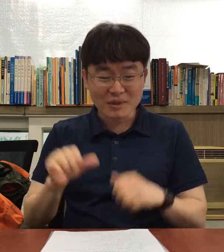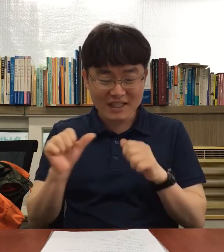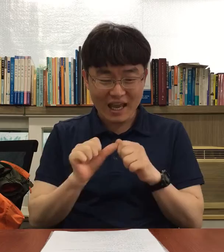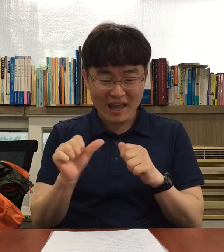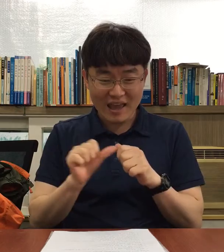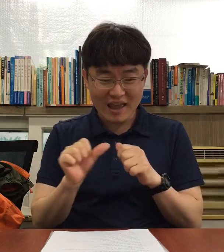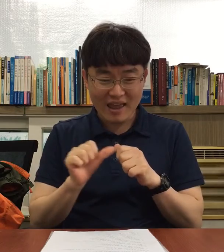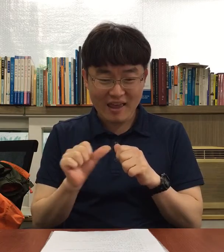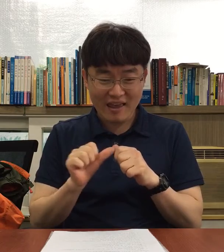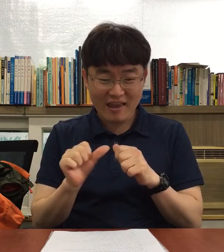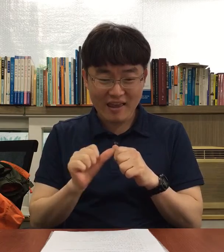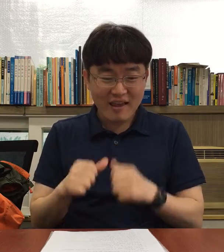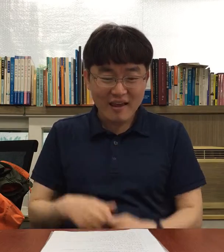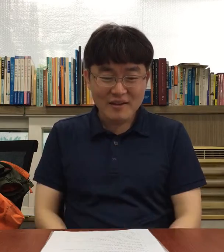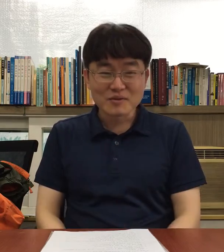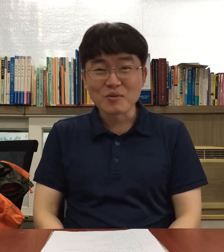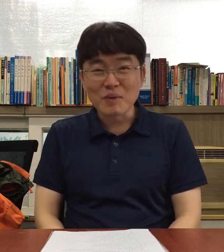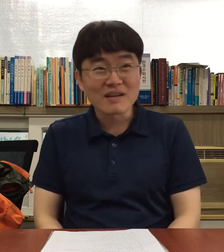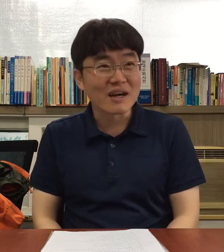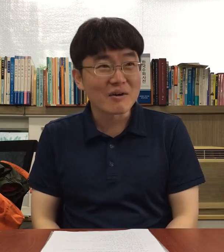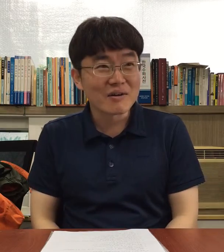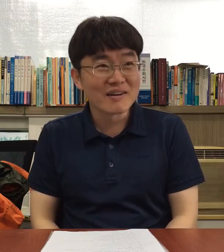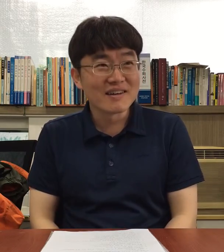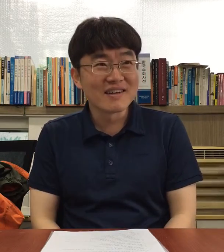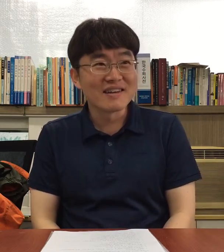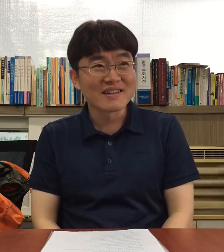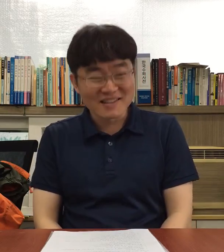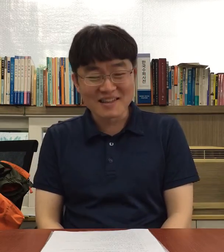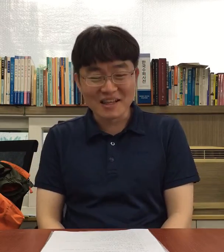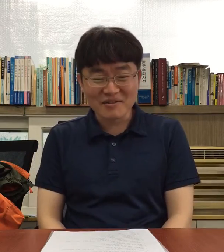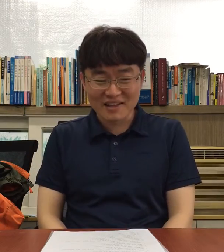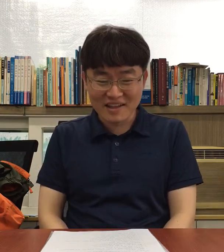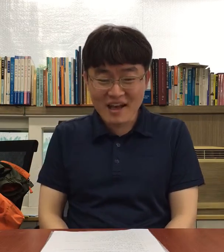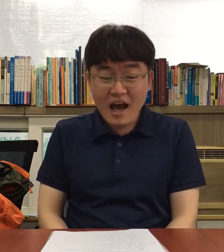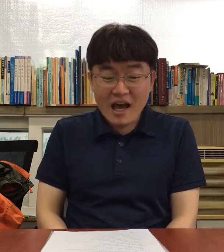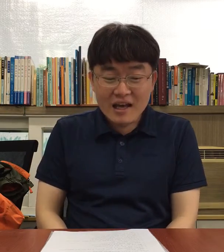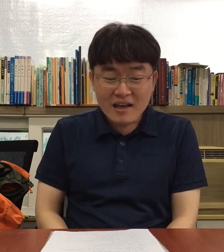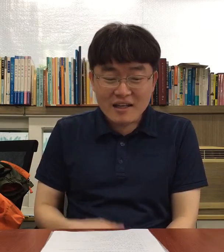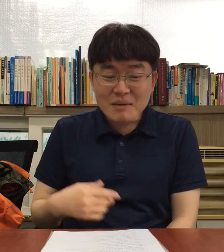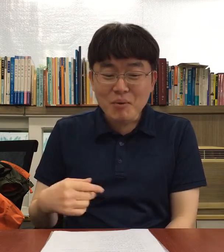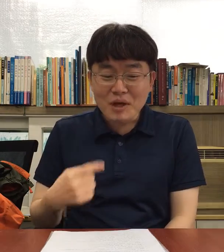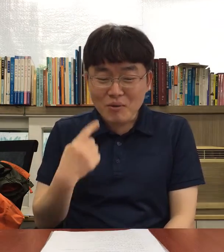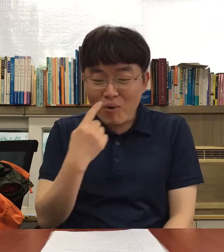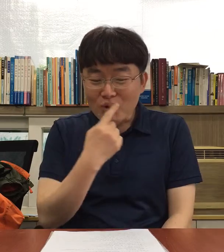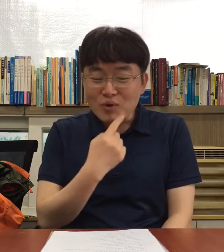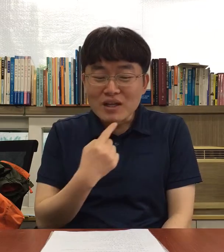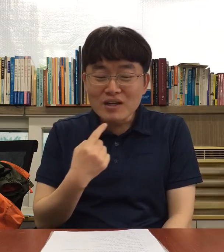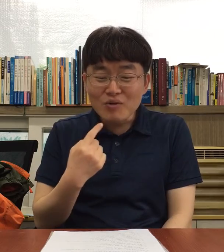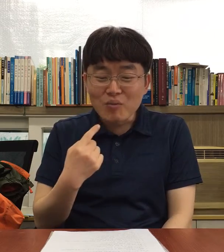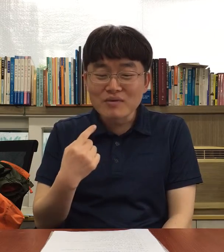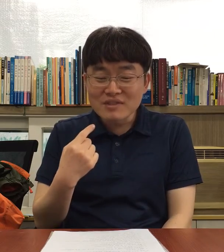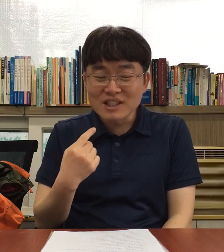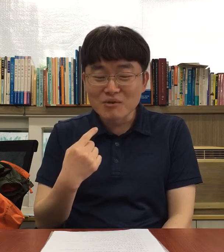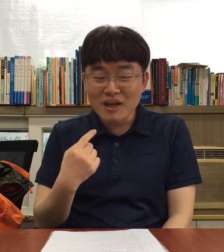번째, 좀 빠른가요? 아니요. 괜찮나요? 네네. 입보다도 귀를 높은 지위에